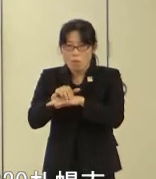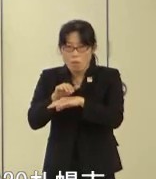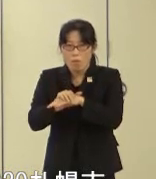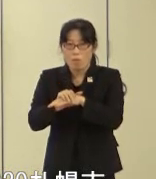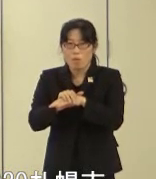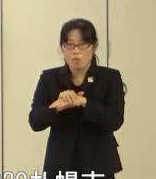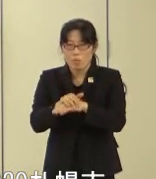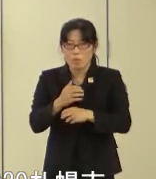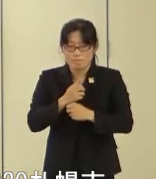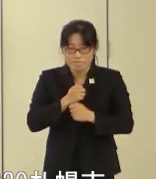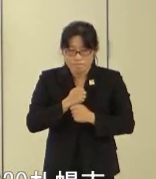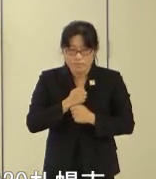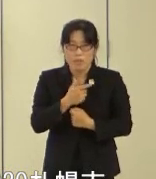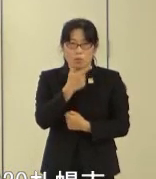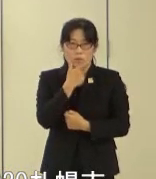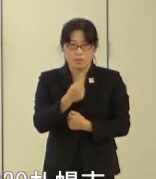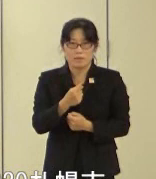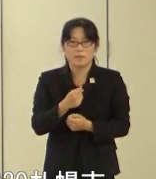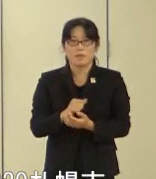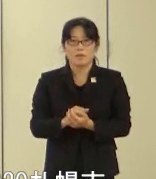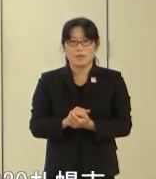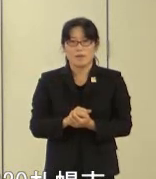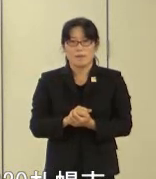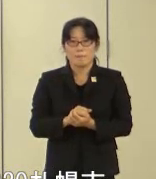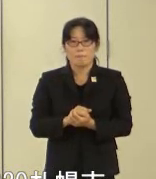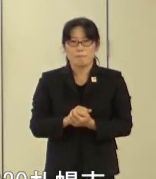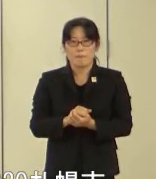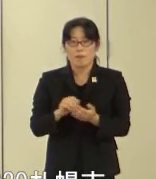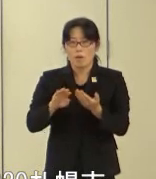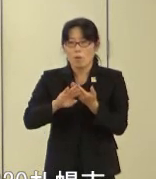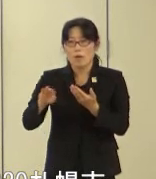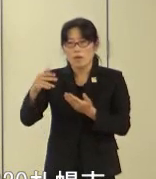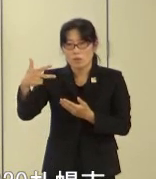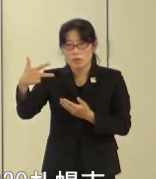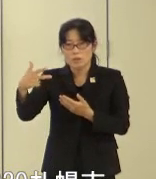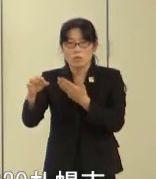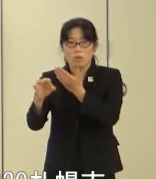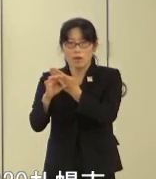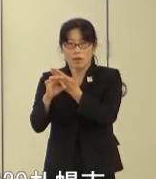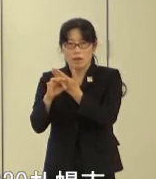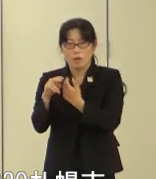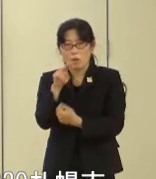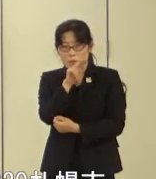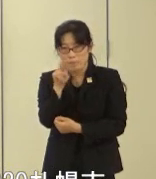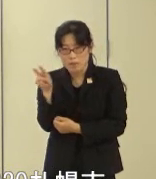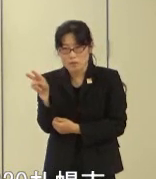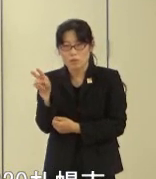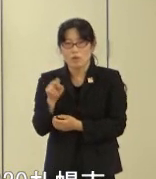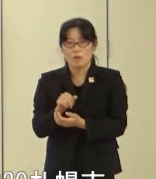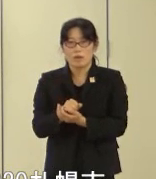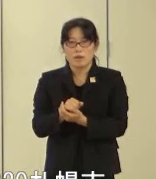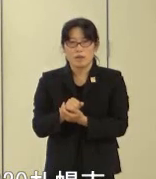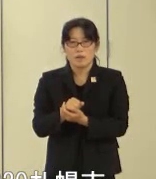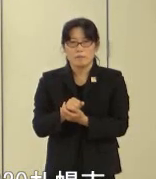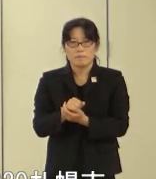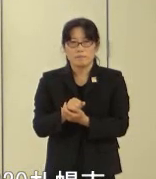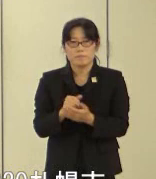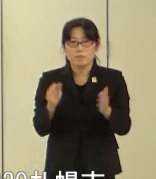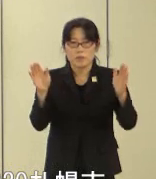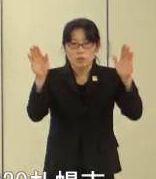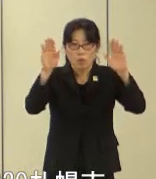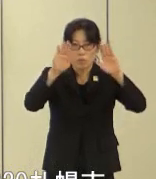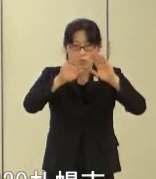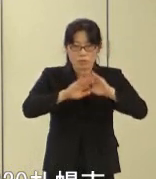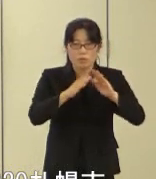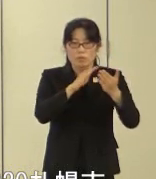きたいというふうに思います。多都市の例を見ますと、いわゆる繁華街、夜